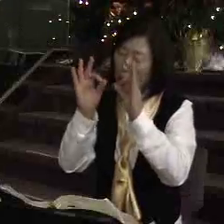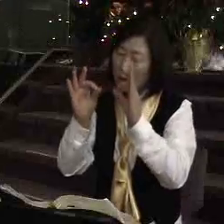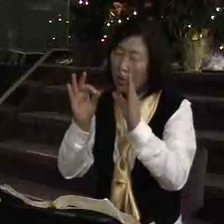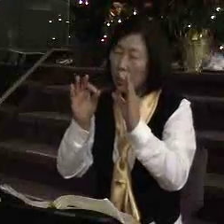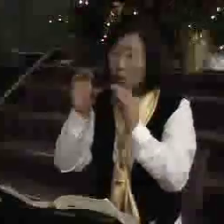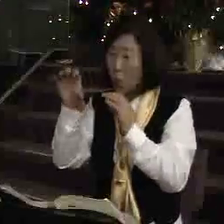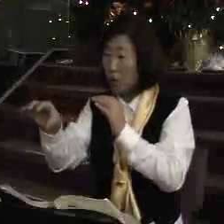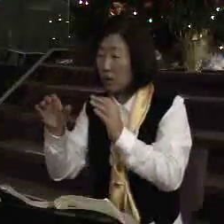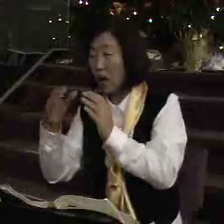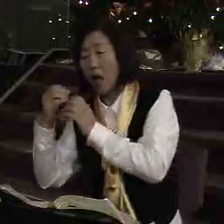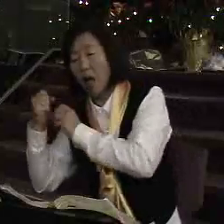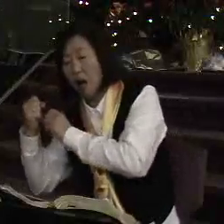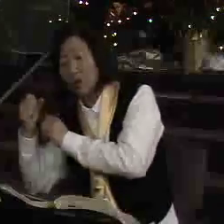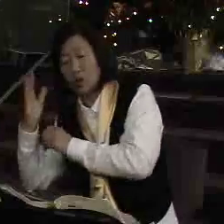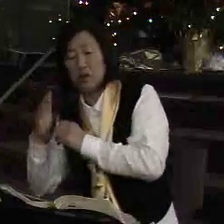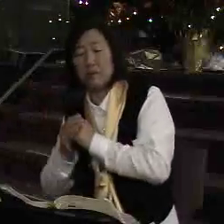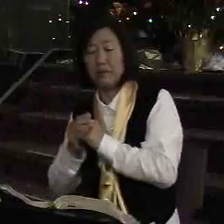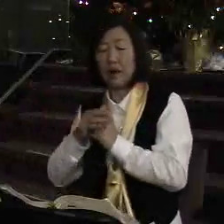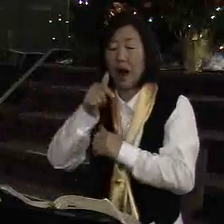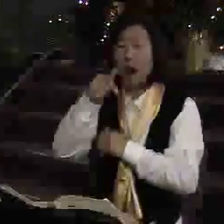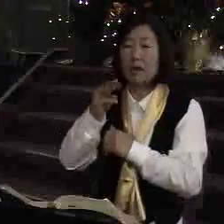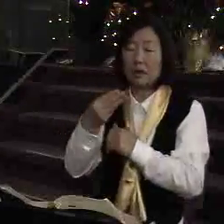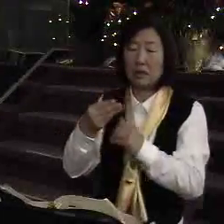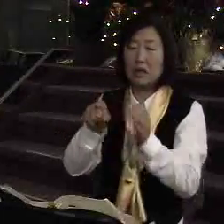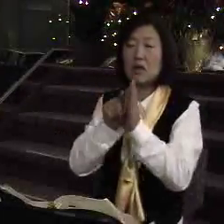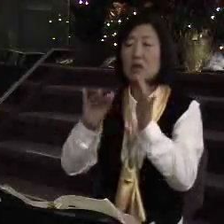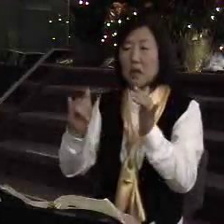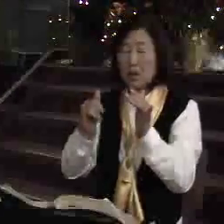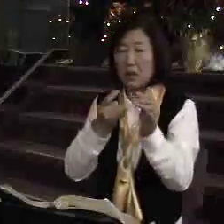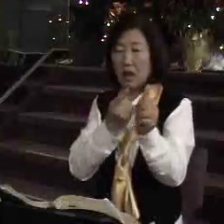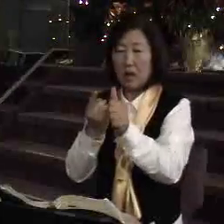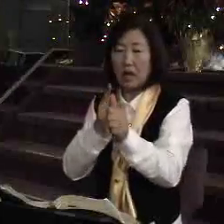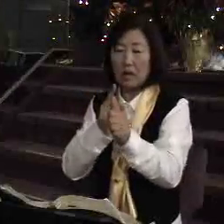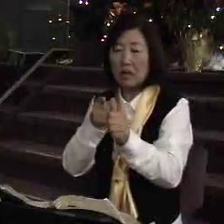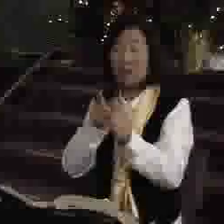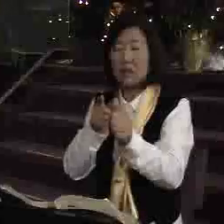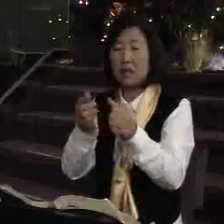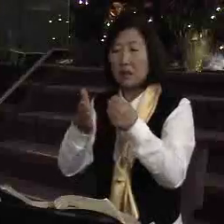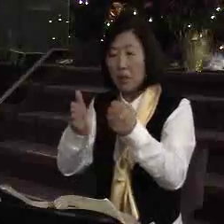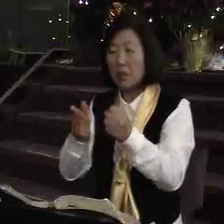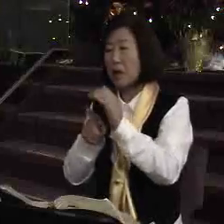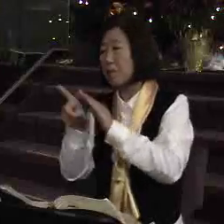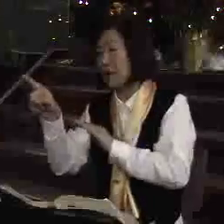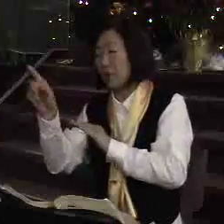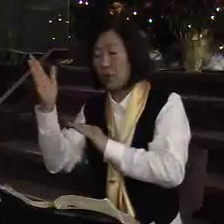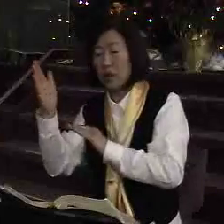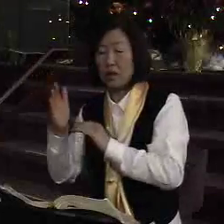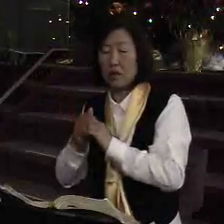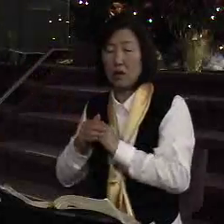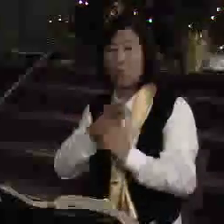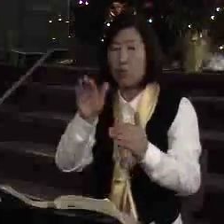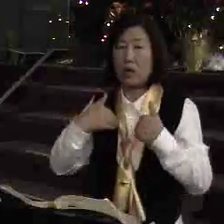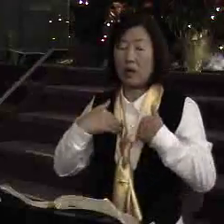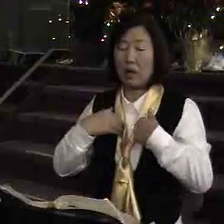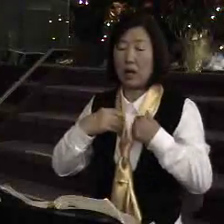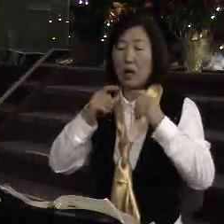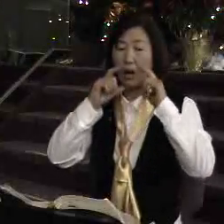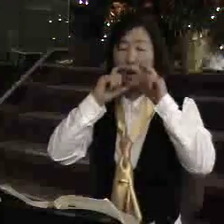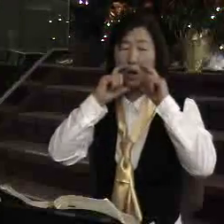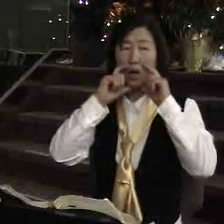치우치는 거예요. 갈라디아 교인들의 경우 그래서 빗나가는 겁니다. 우리에게도 참 그 경고의 말씀이